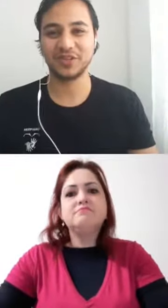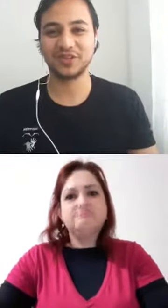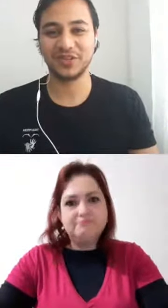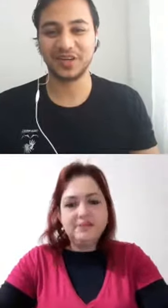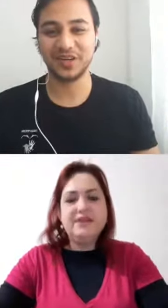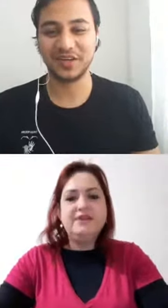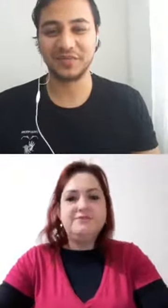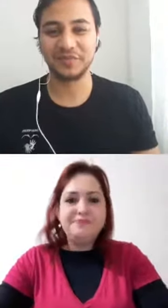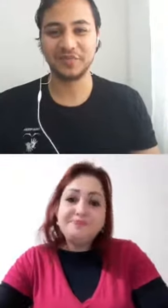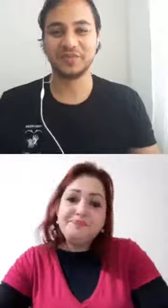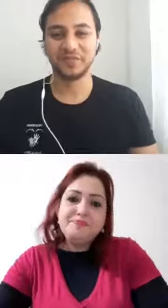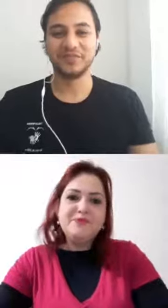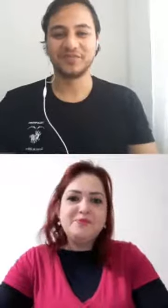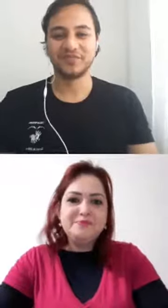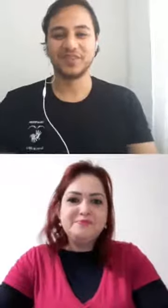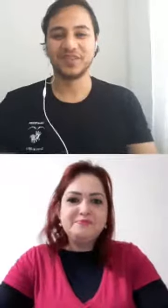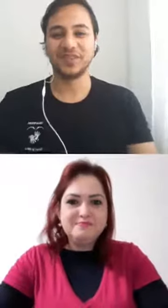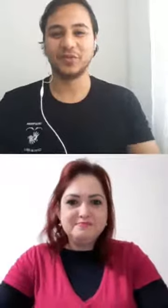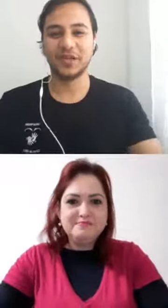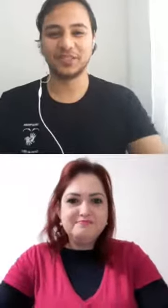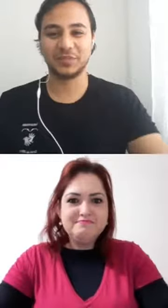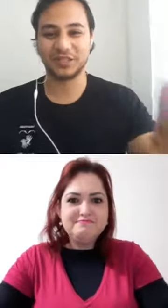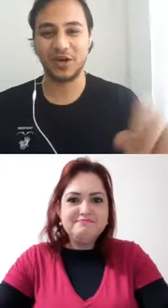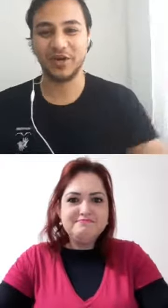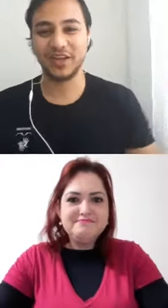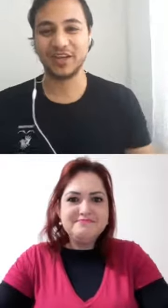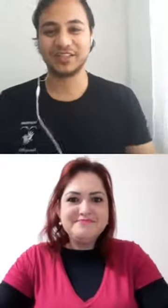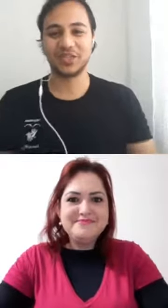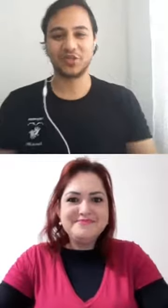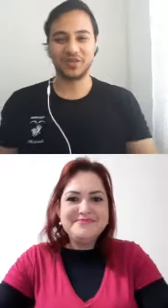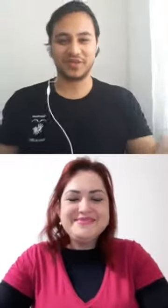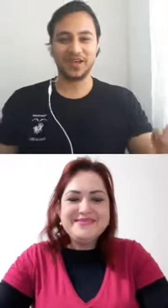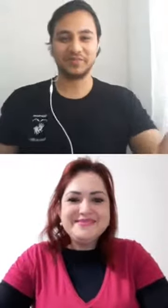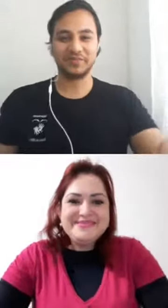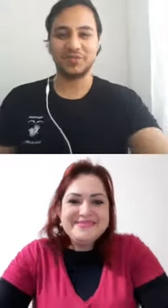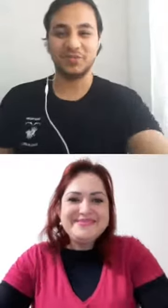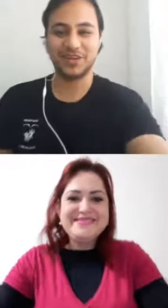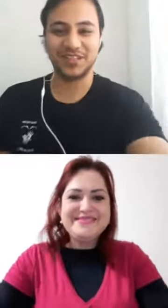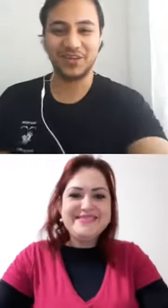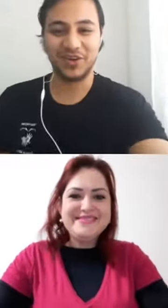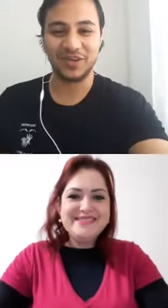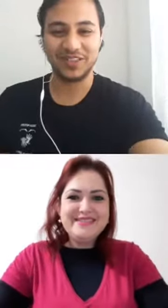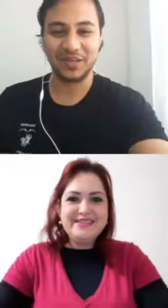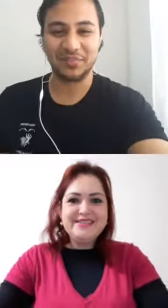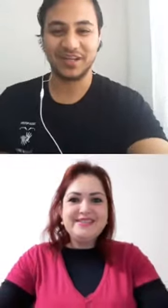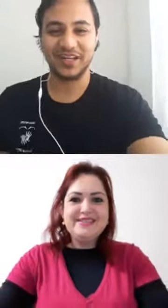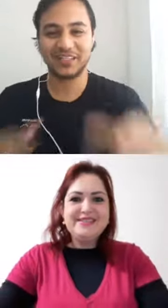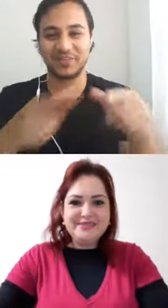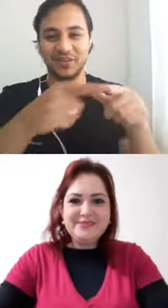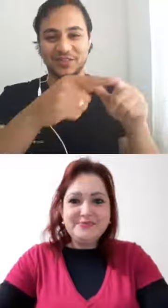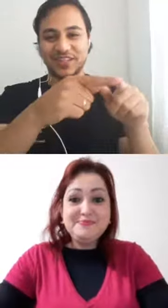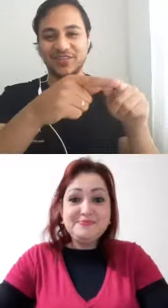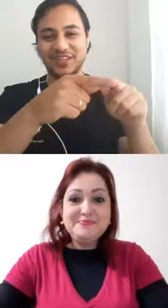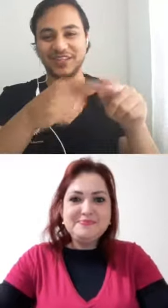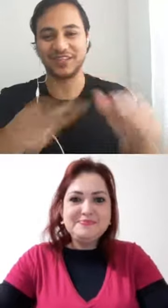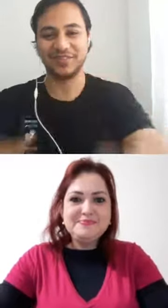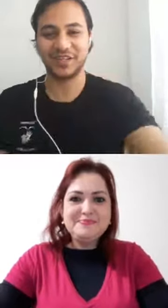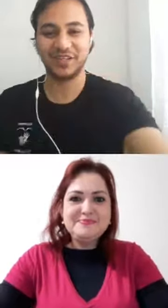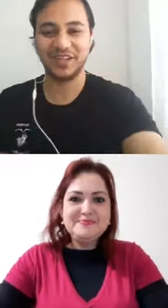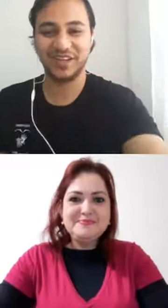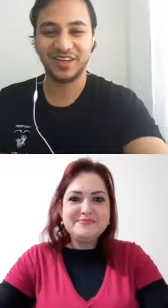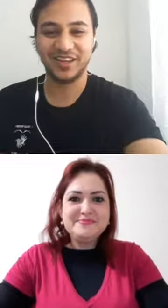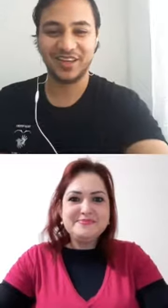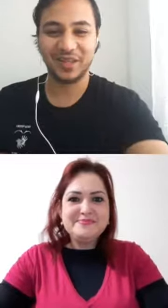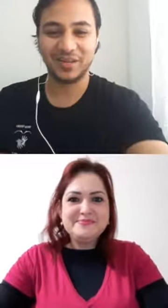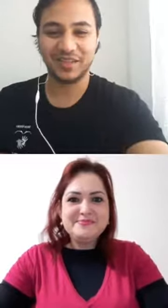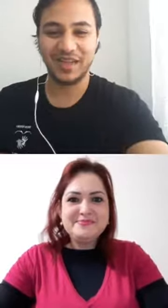pessoal usar o celular. É. Então, beleza, pessoal Uhum. aí, antes da gente começar, vamos fazer igual nós aqui, apertar nesse aviãozinho, nessa flechinha